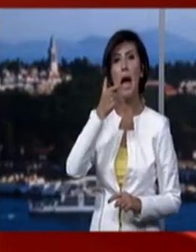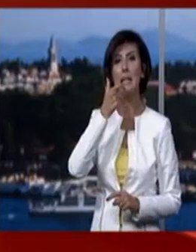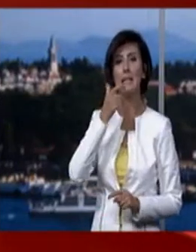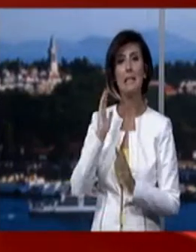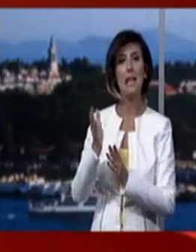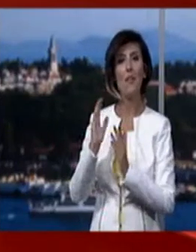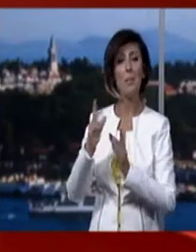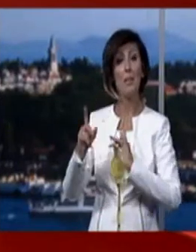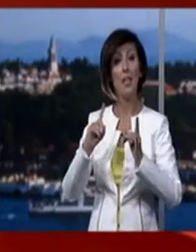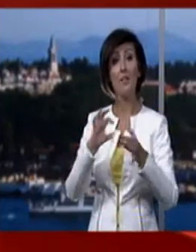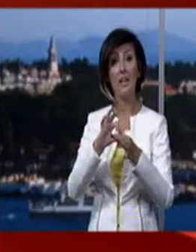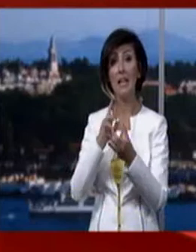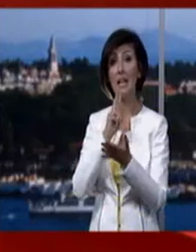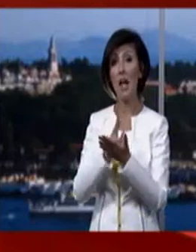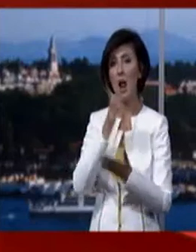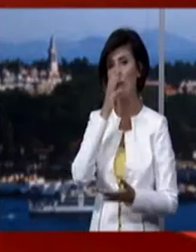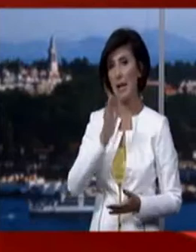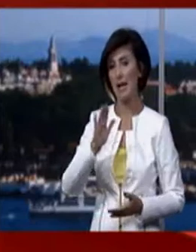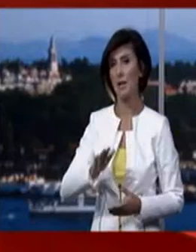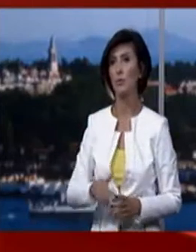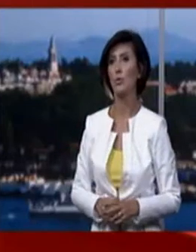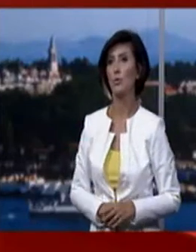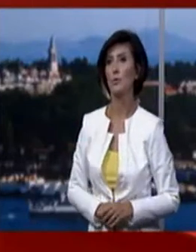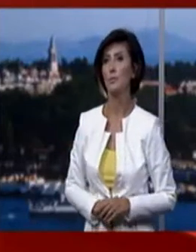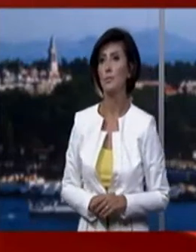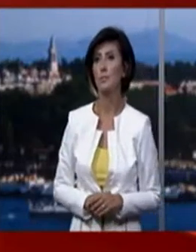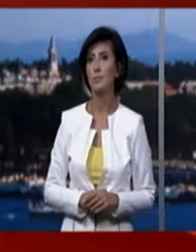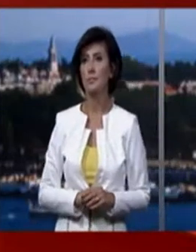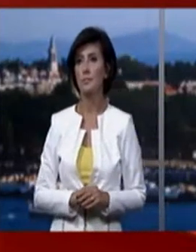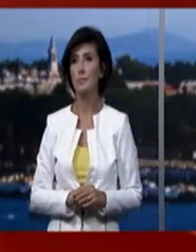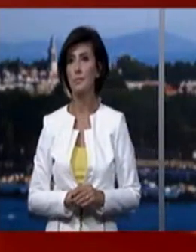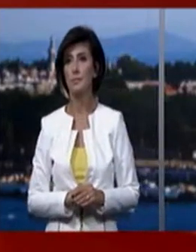6 yıldır devam eden davayla ilgili karar bekleniyor.